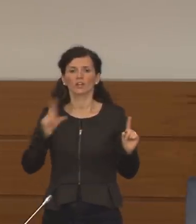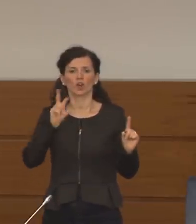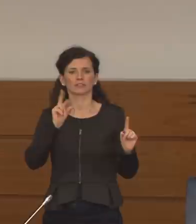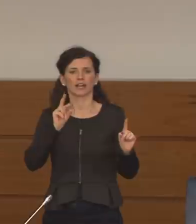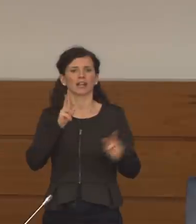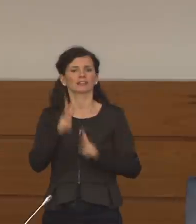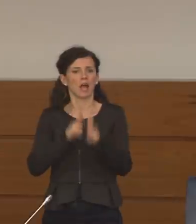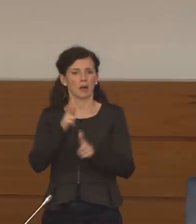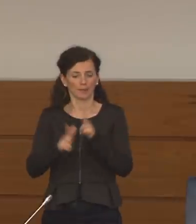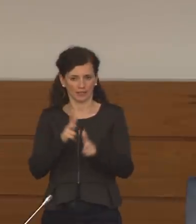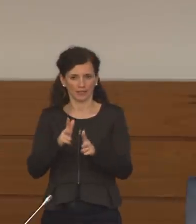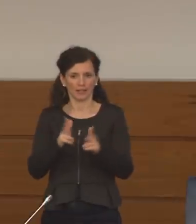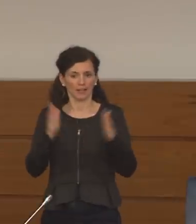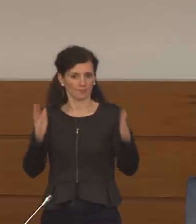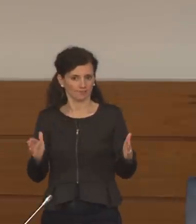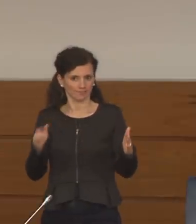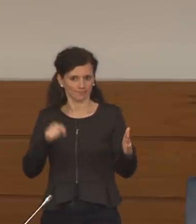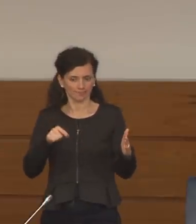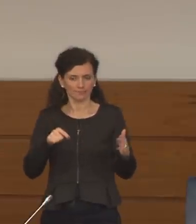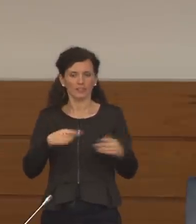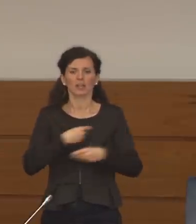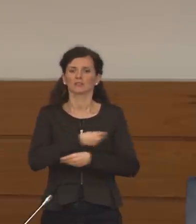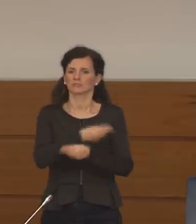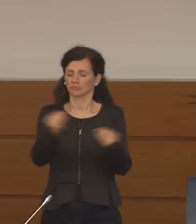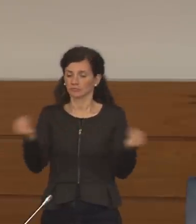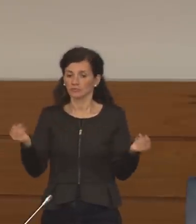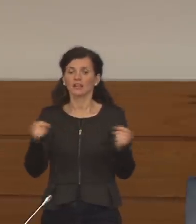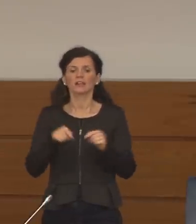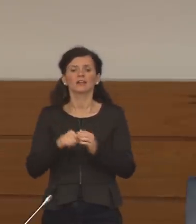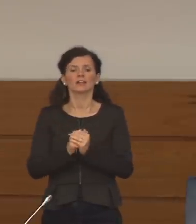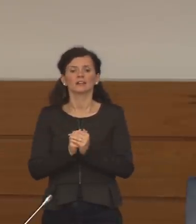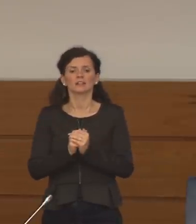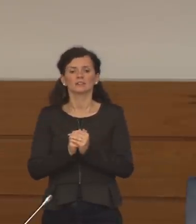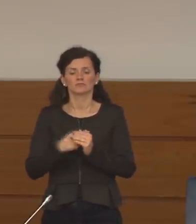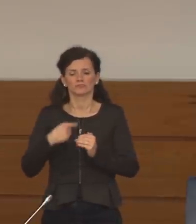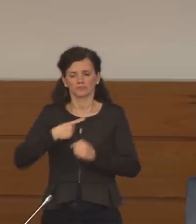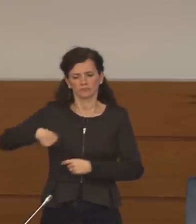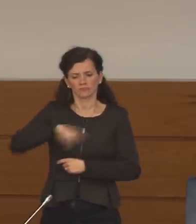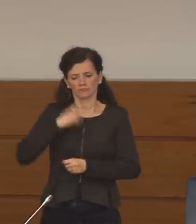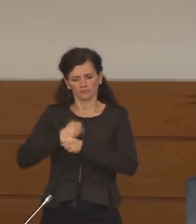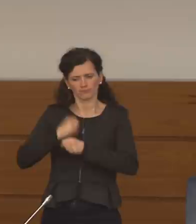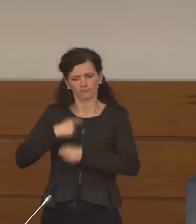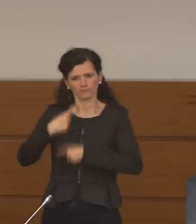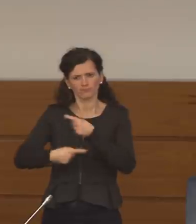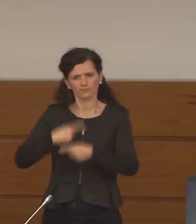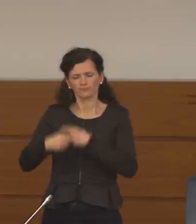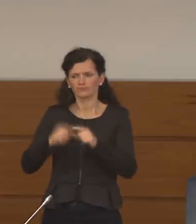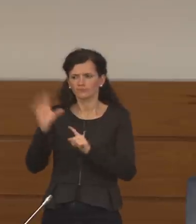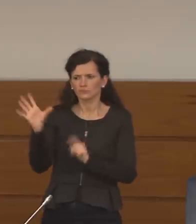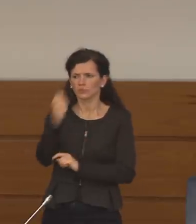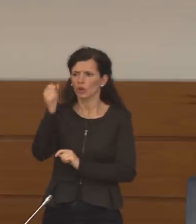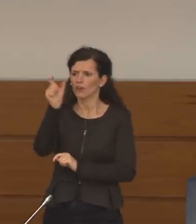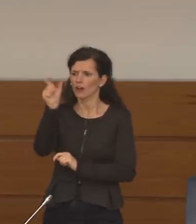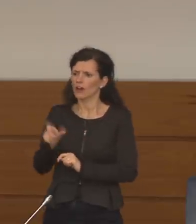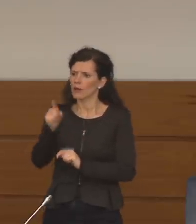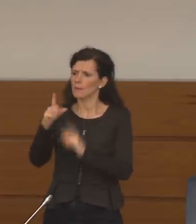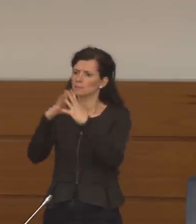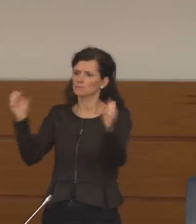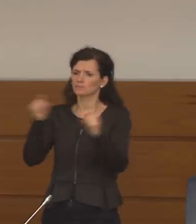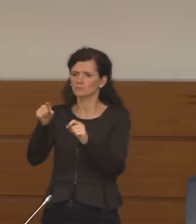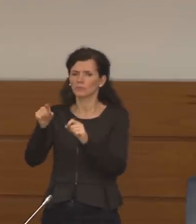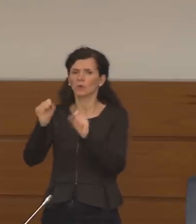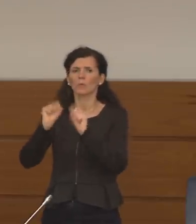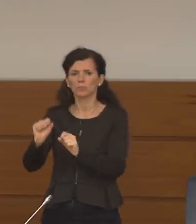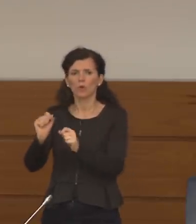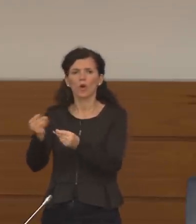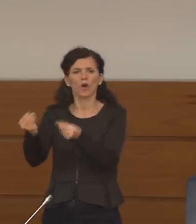aprile stiamo anche procedendo con l'individuazione di un fornitore che potrà fornire un numero